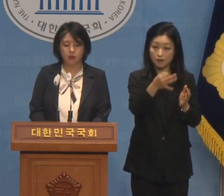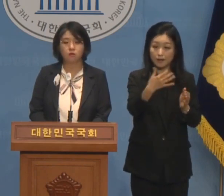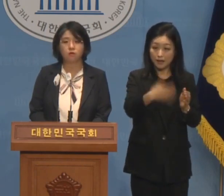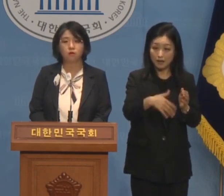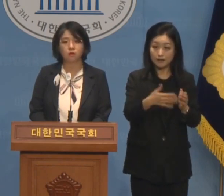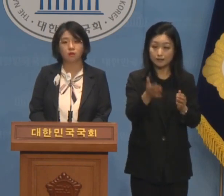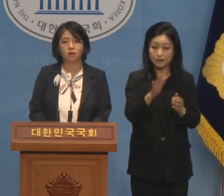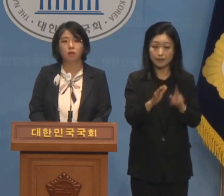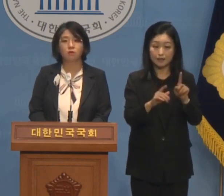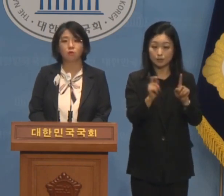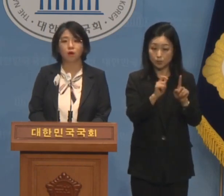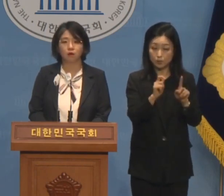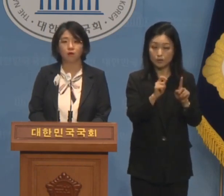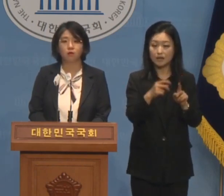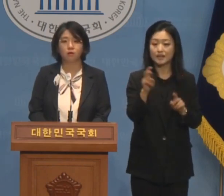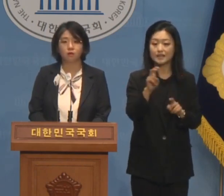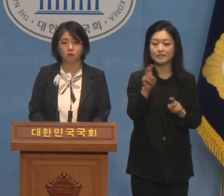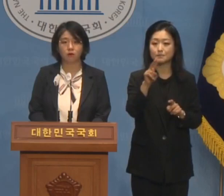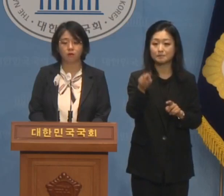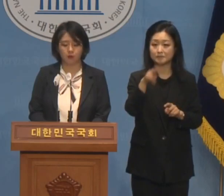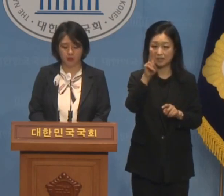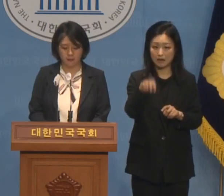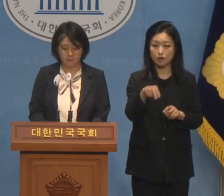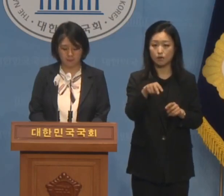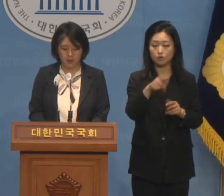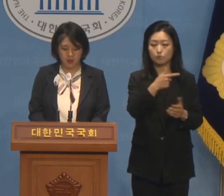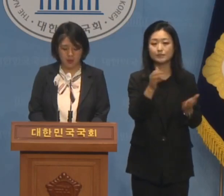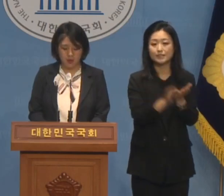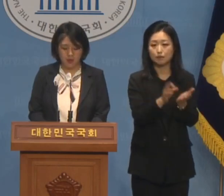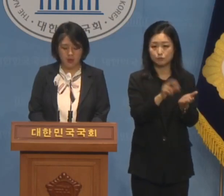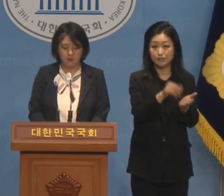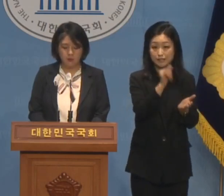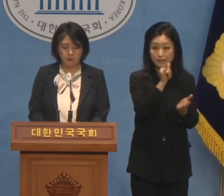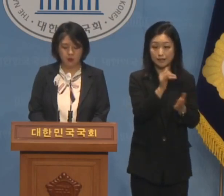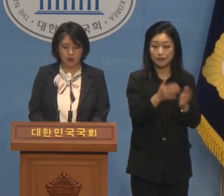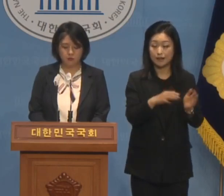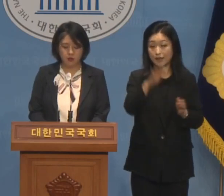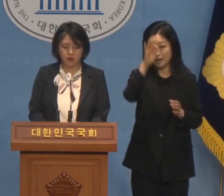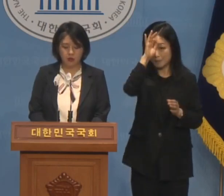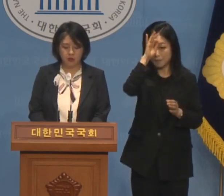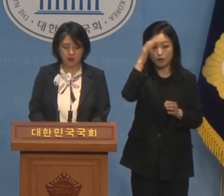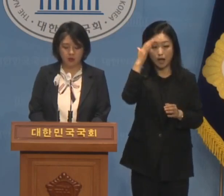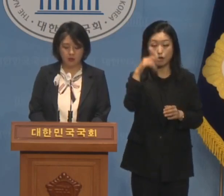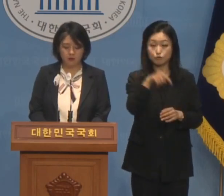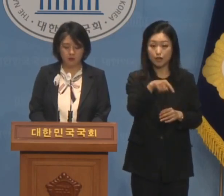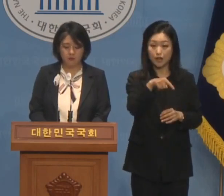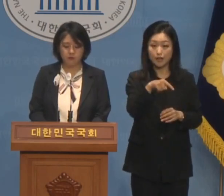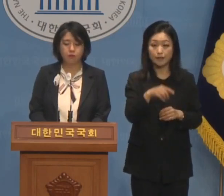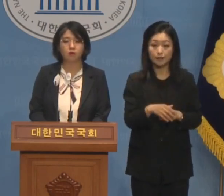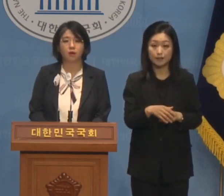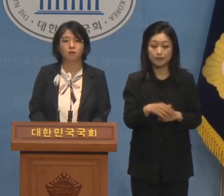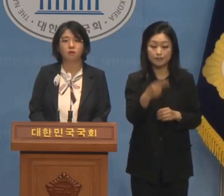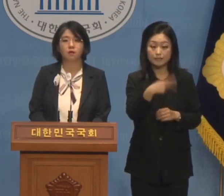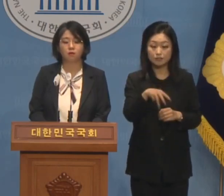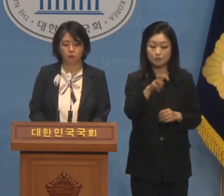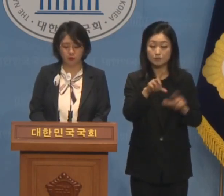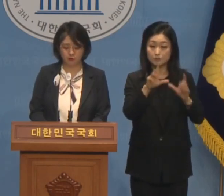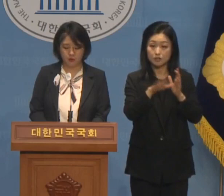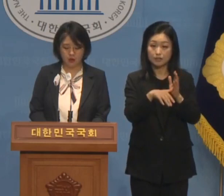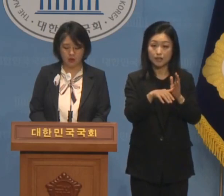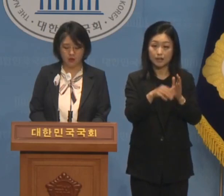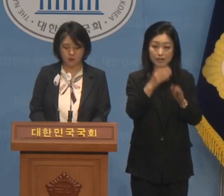20달러 선에 그쳐 있는 탄소 가격을 지적했습니다. IMF가 우리나라에게 2030년까지